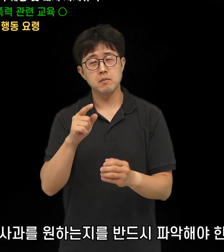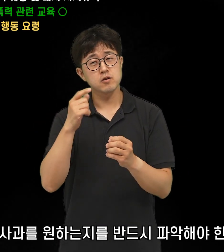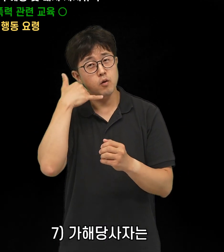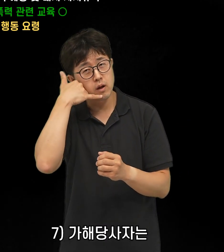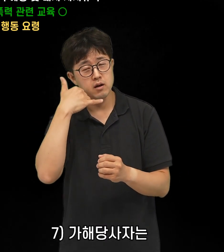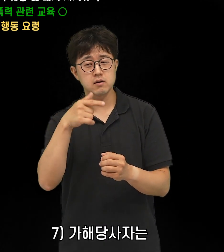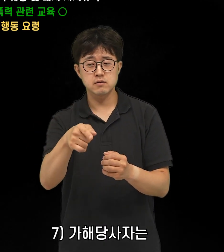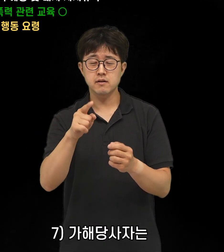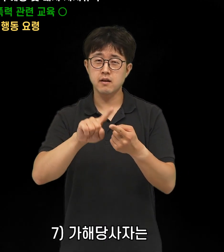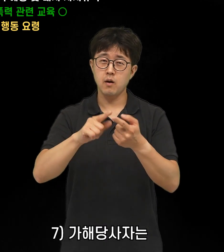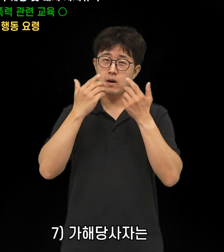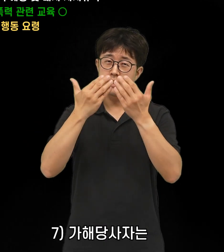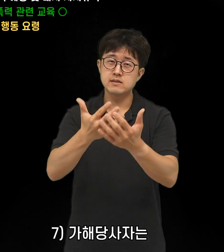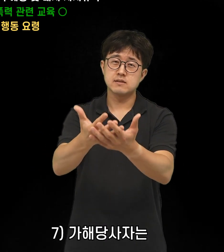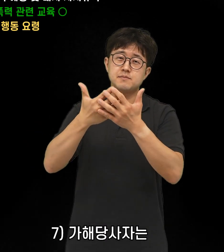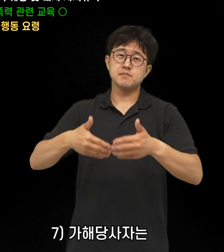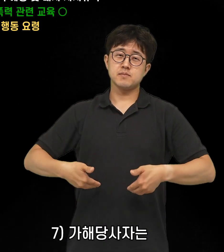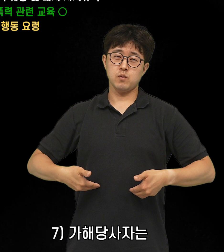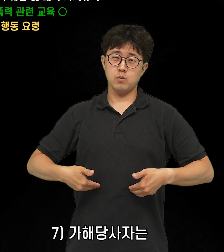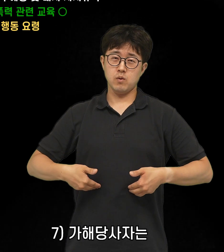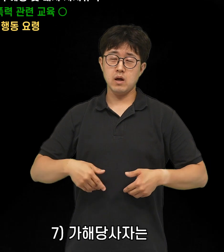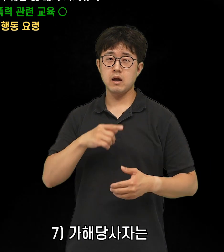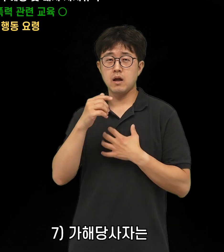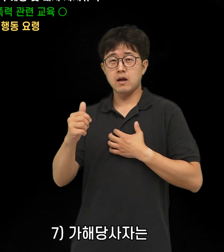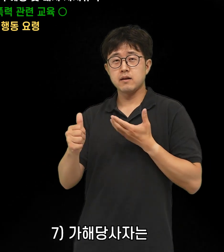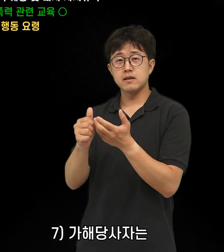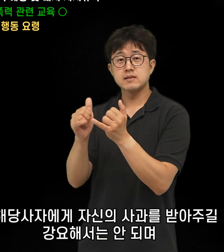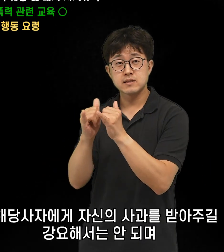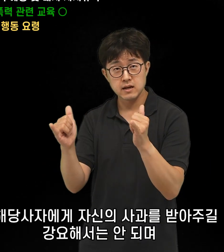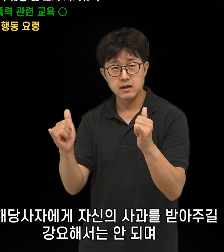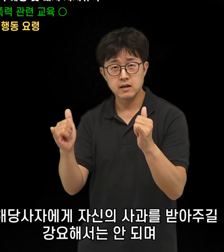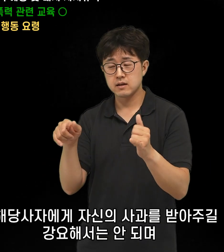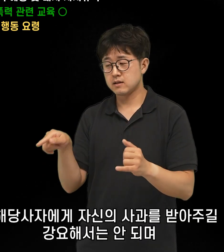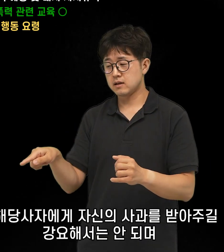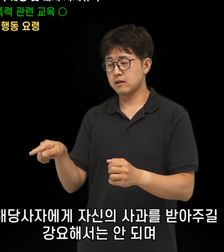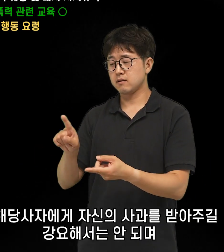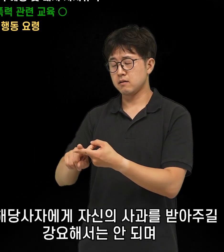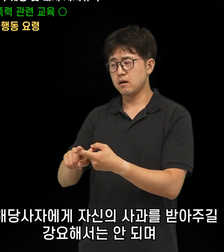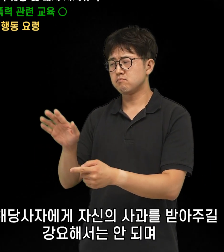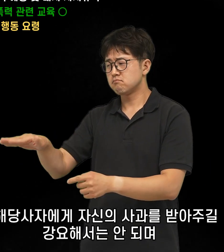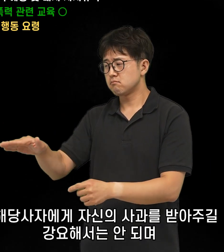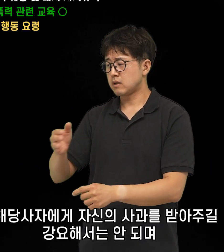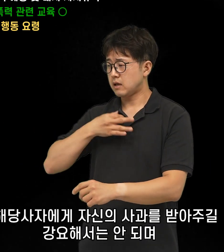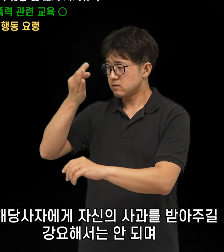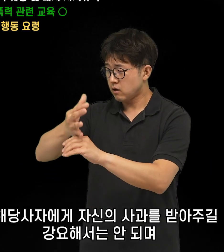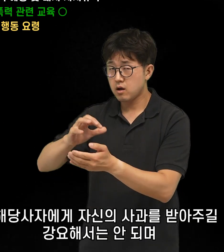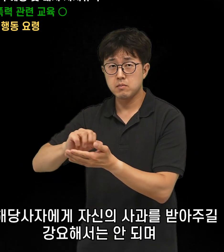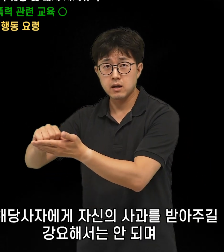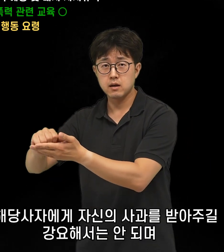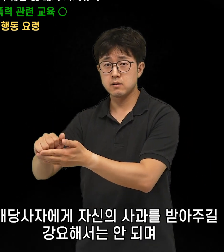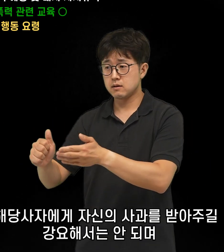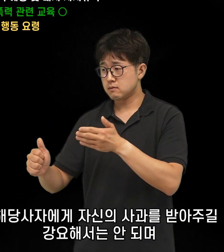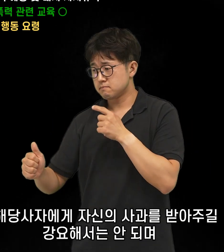7. 가해 당사자는 피해 당사자에게 자신의 사과를 받아주길 강요해서는 안